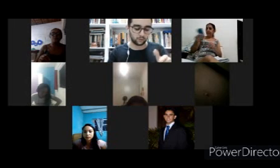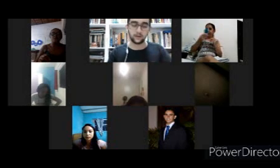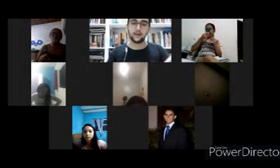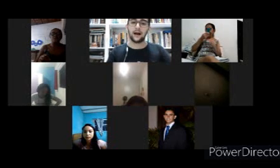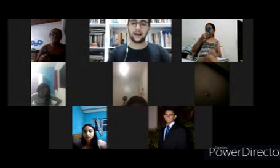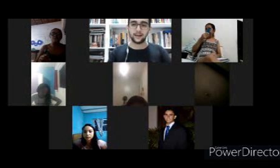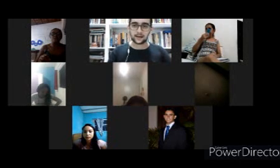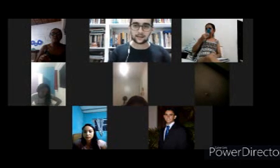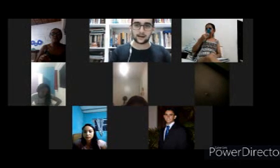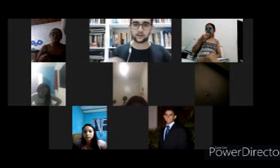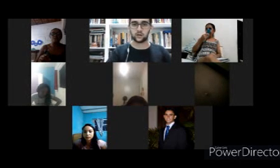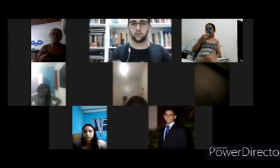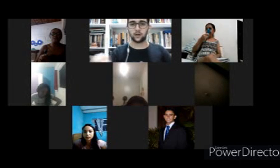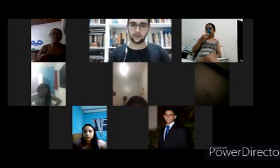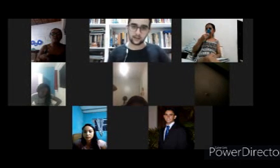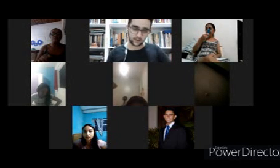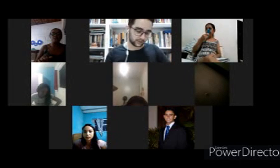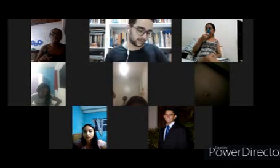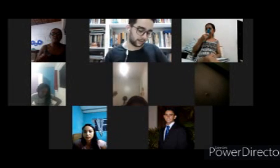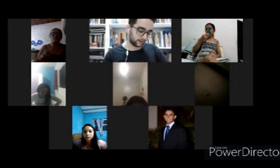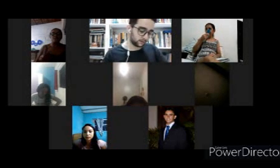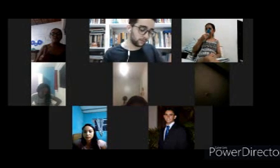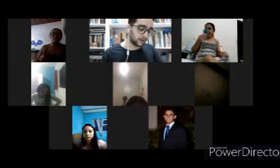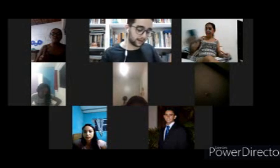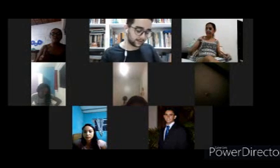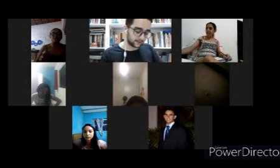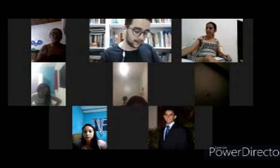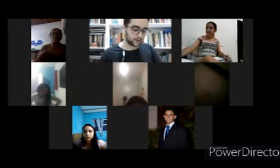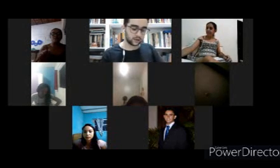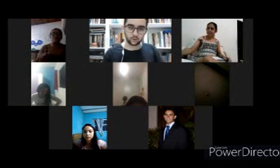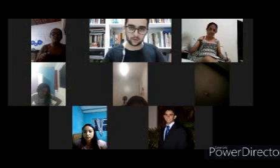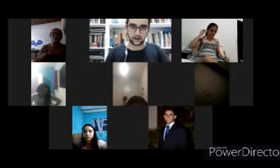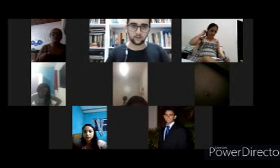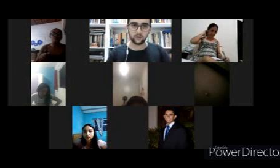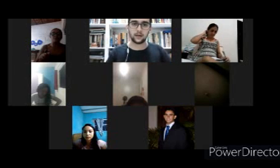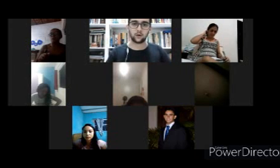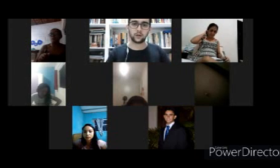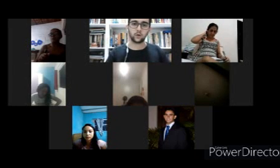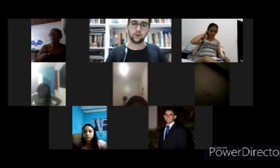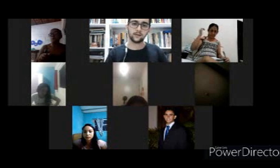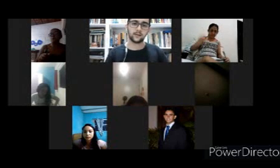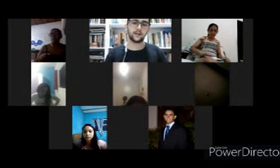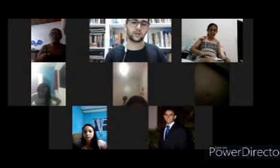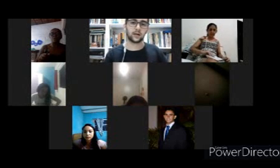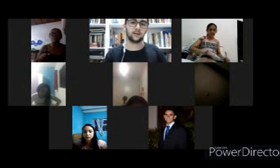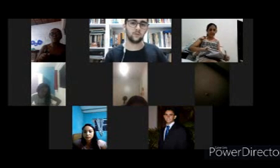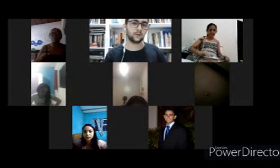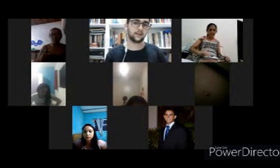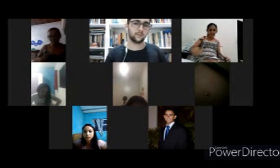nome. Além da idade, eu quero a data de nascimento, a cidade e o bairro, e agora 2 sinais de cada uma das